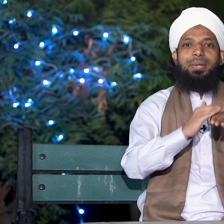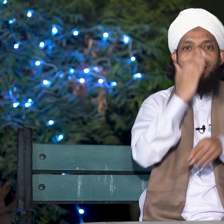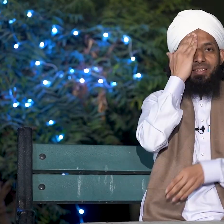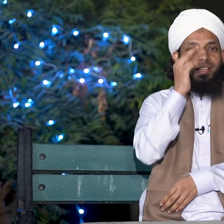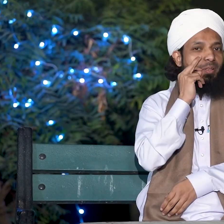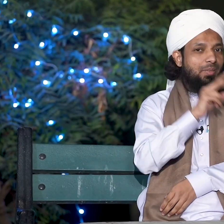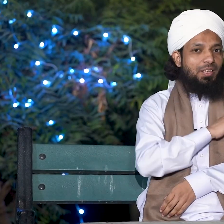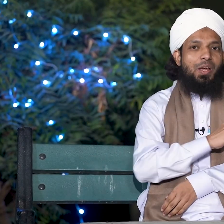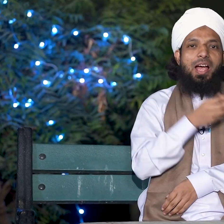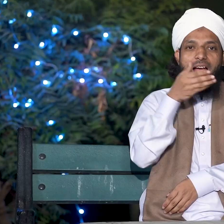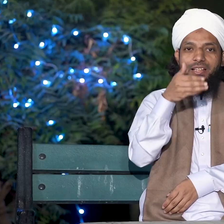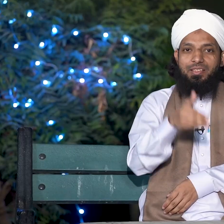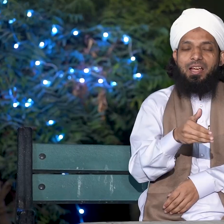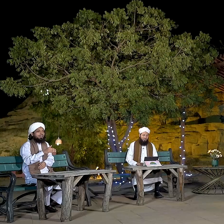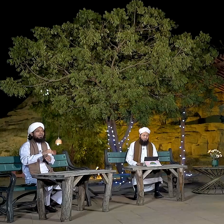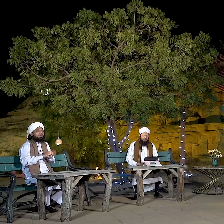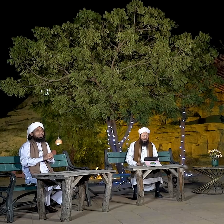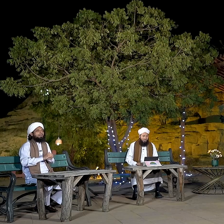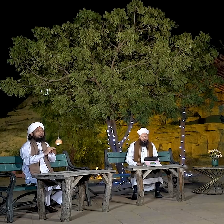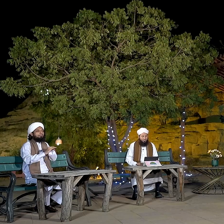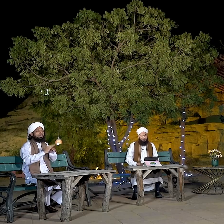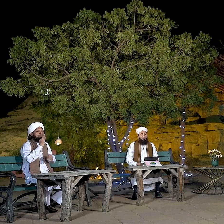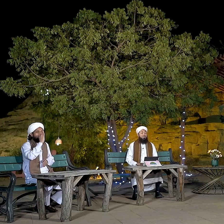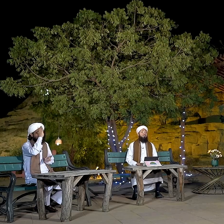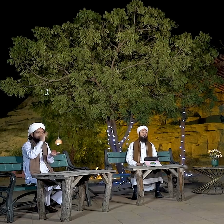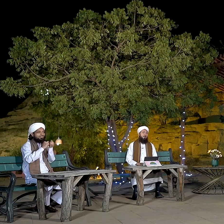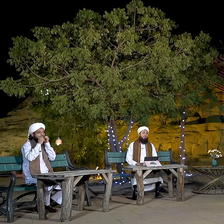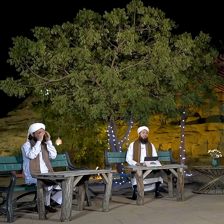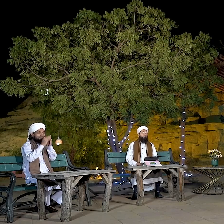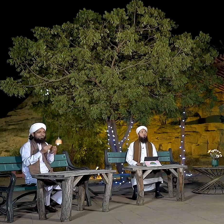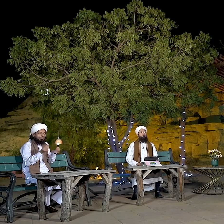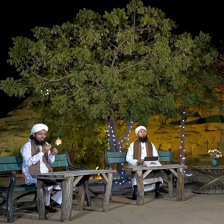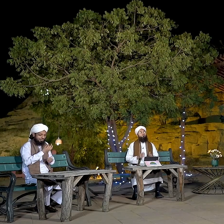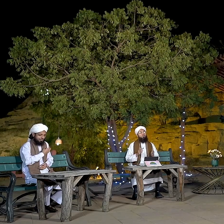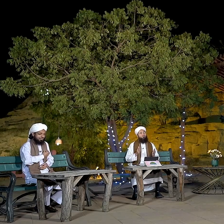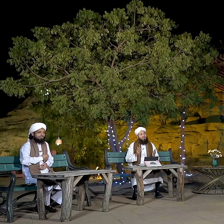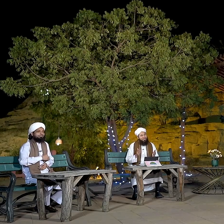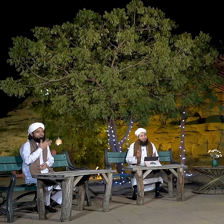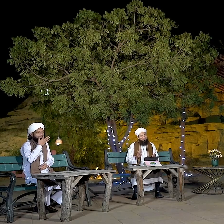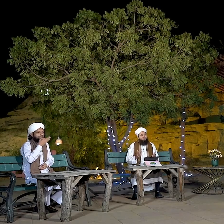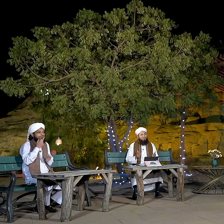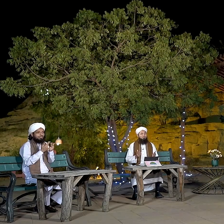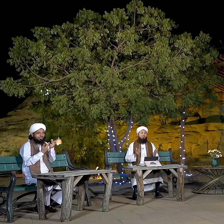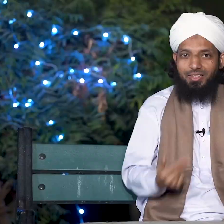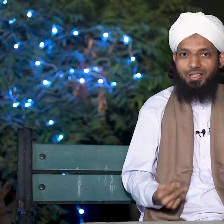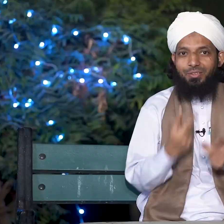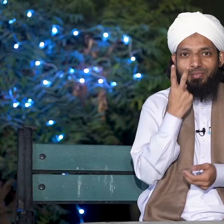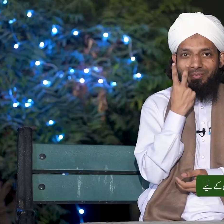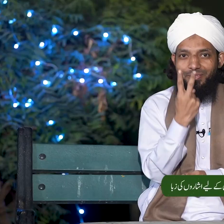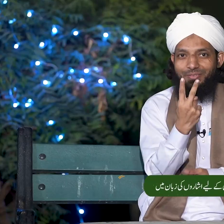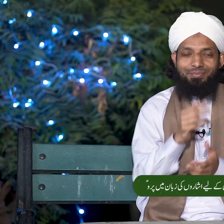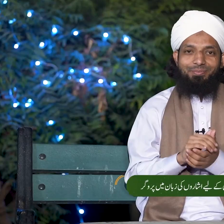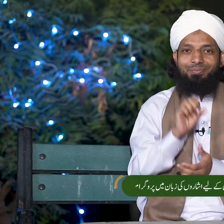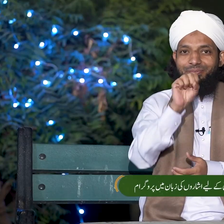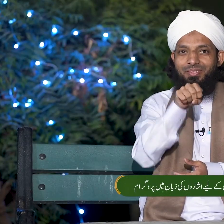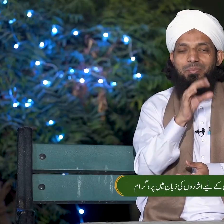ہم نے پیارے آقا صلی اللہ علیہ وسلم کی عاجزی اور انکساری کے خوبصورت واقعات بھی سنے، سرکار دو